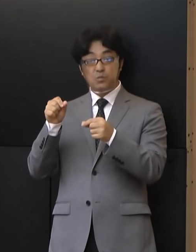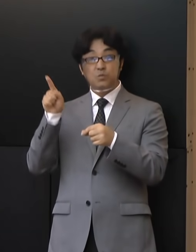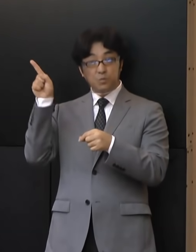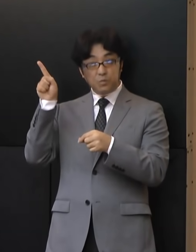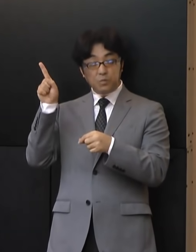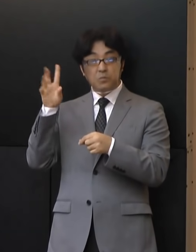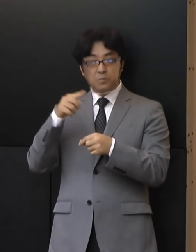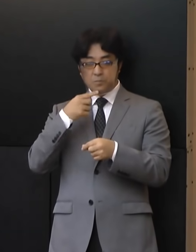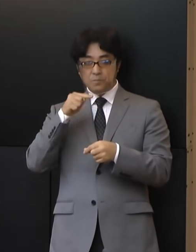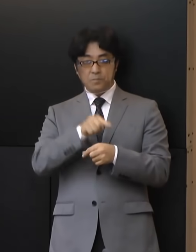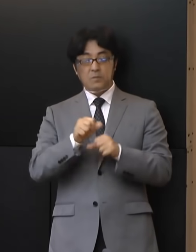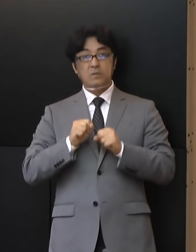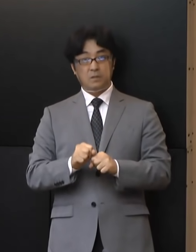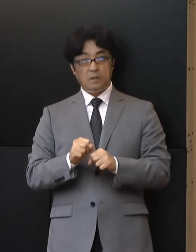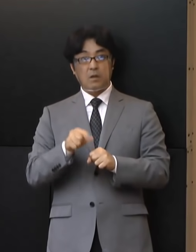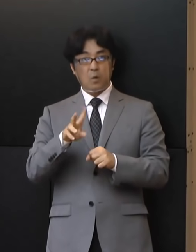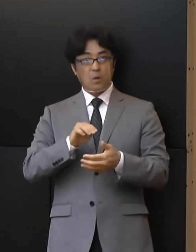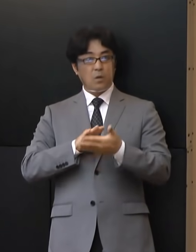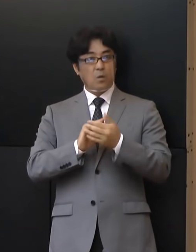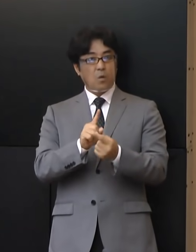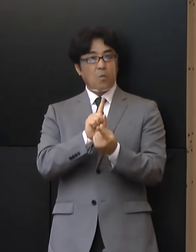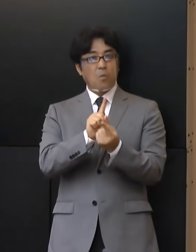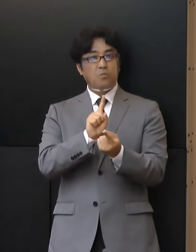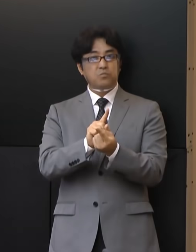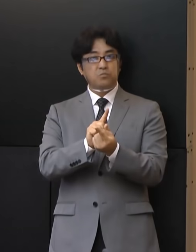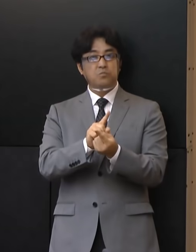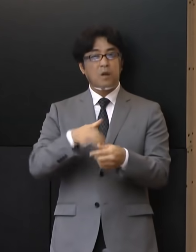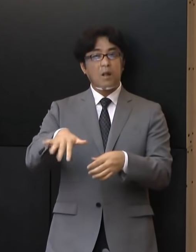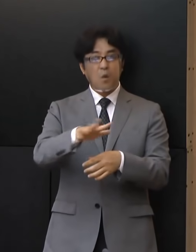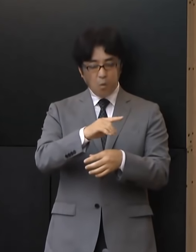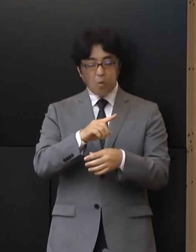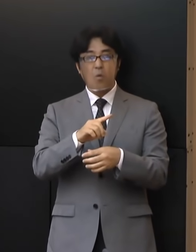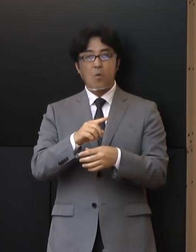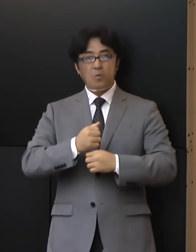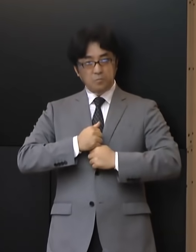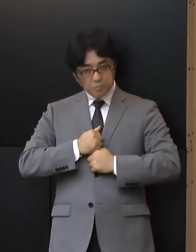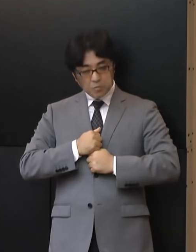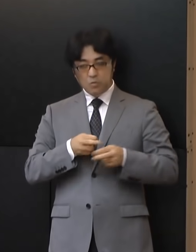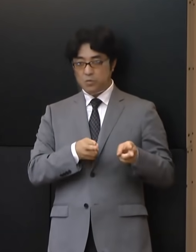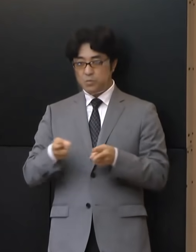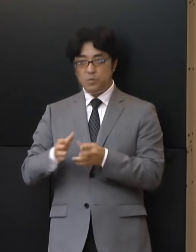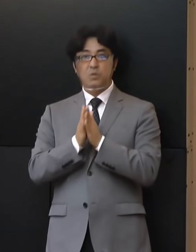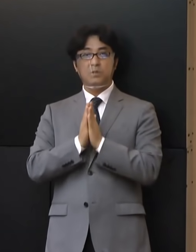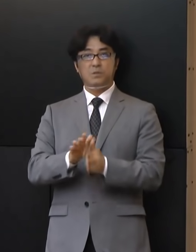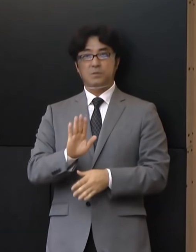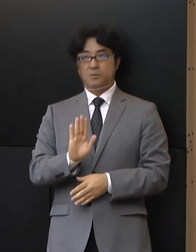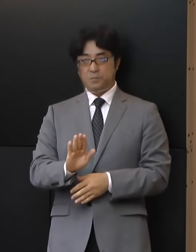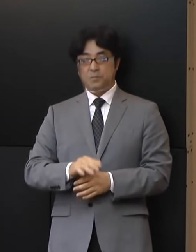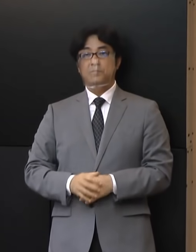感染拡大予防対策をしっかりと準備をしていただくようよろしくお願いいたします。